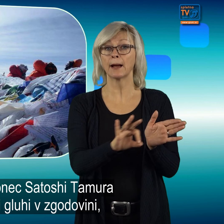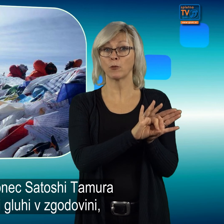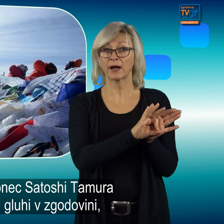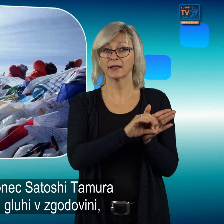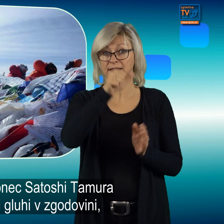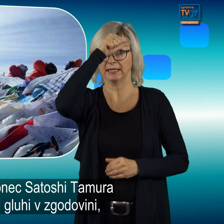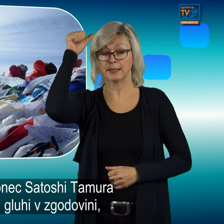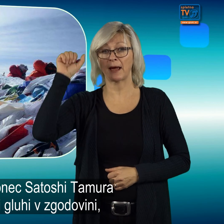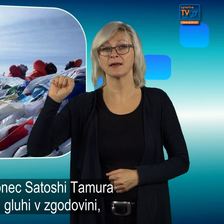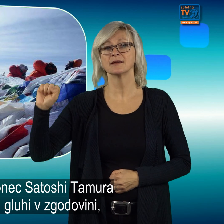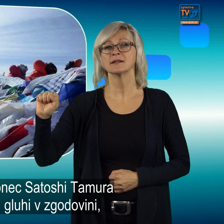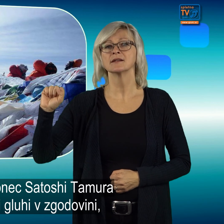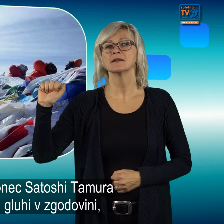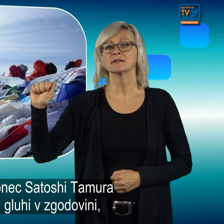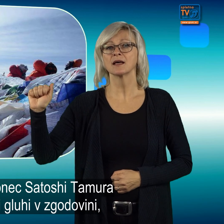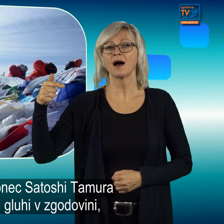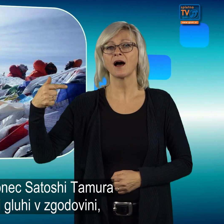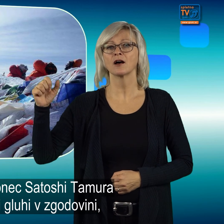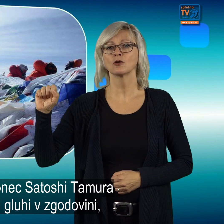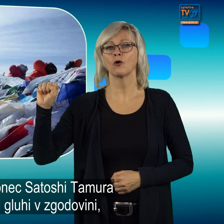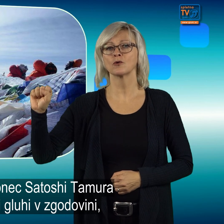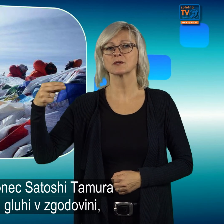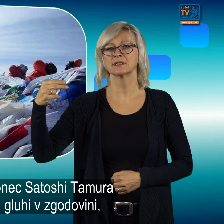zgodovini, ki je uspešno osvojil vrh najvišje gore na svetu.